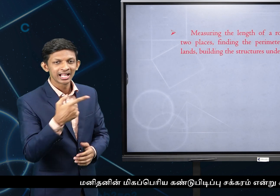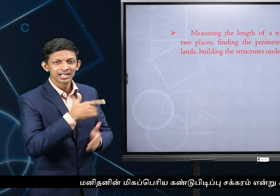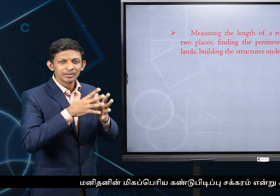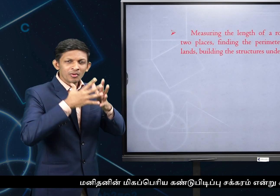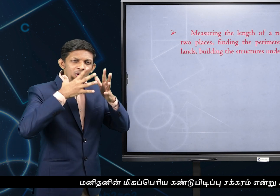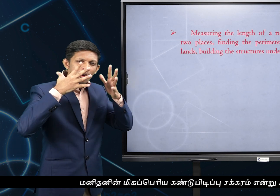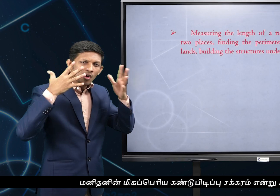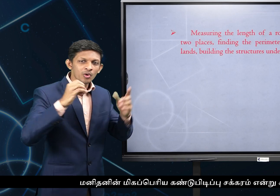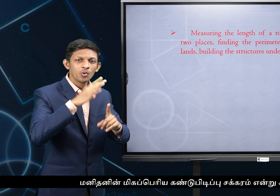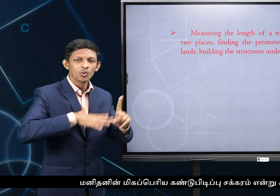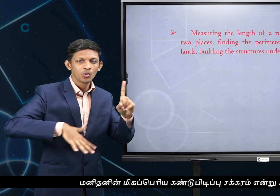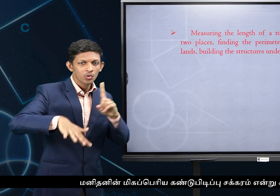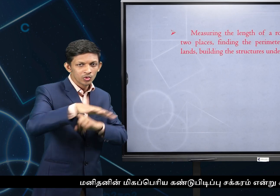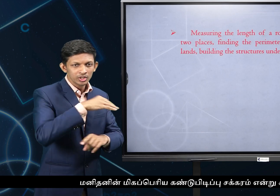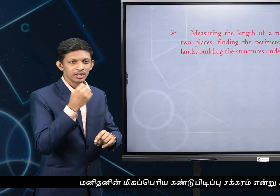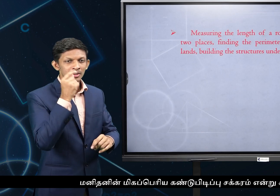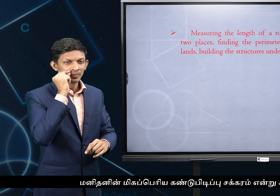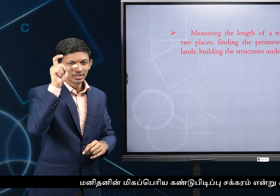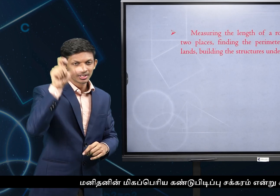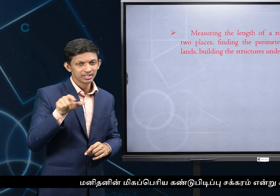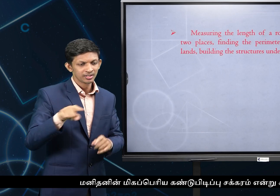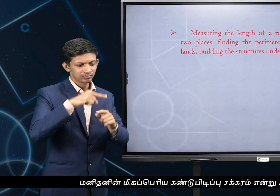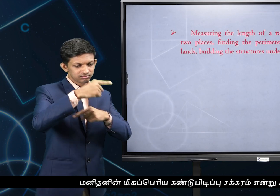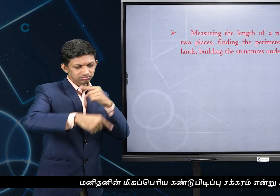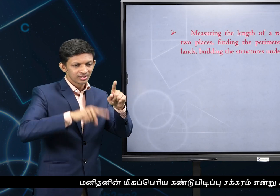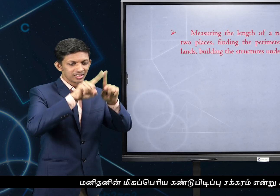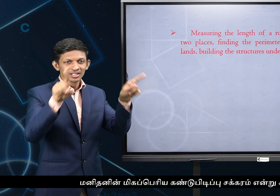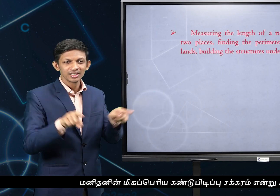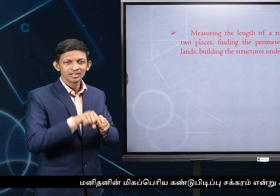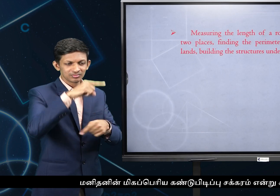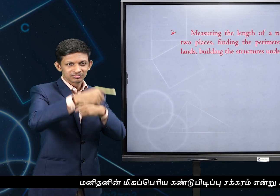மனிதனின் மிகப்பெரிய கண்டுபிடிப்பு சக்கரம் என்று கூறப்படுகிறது.